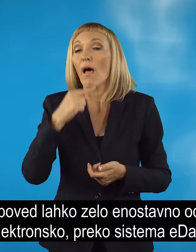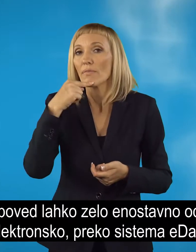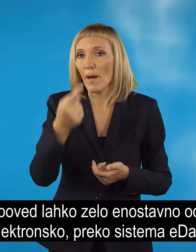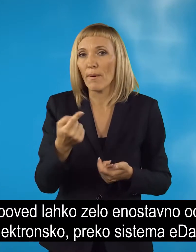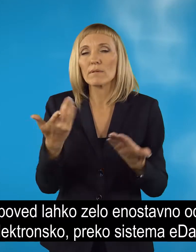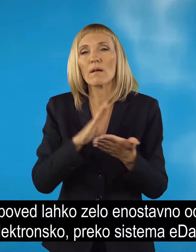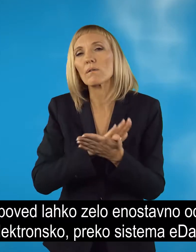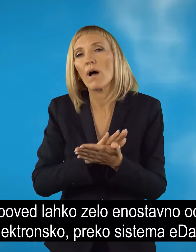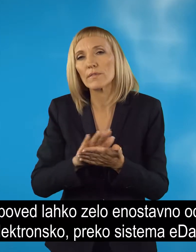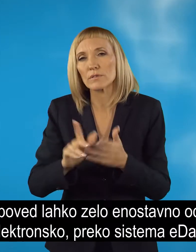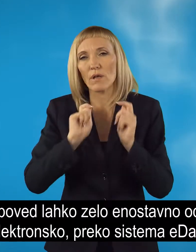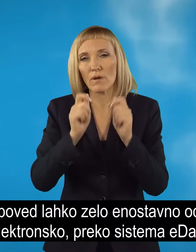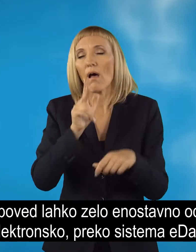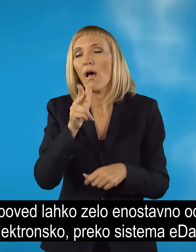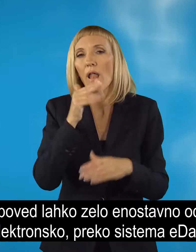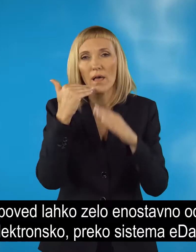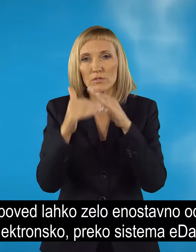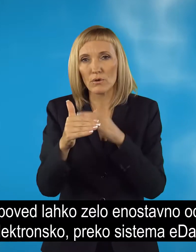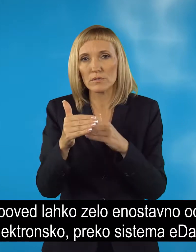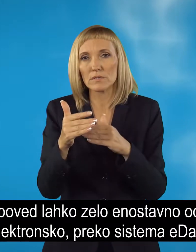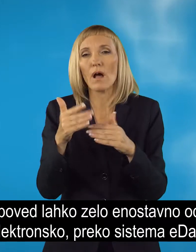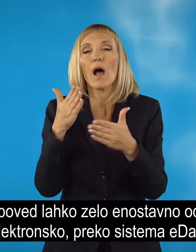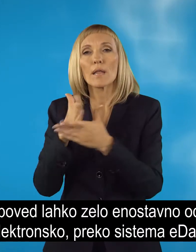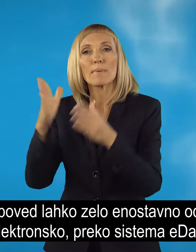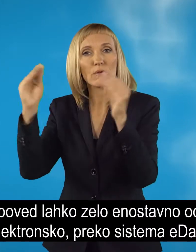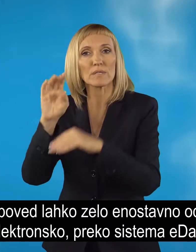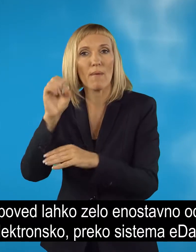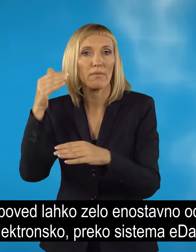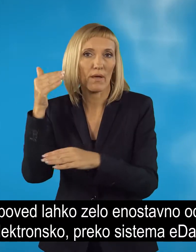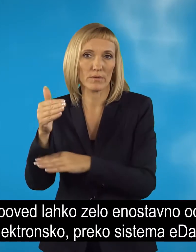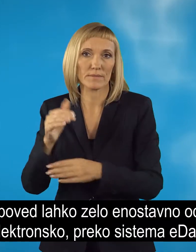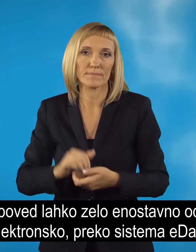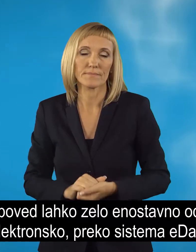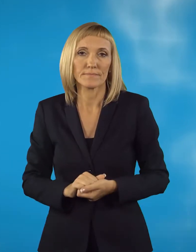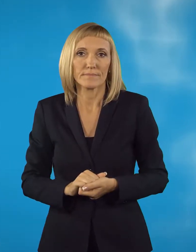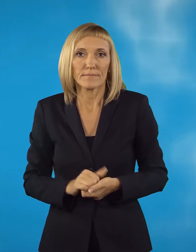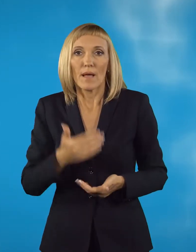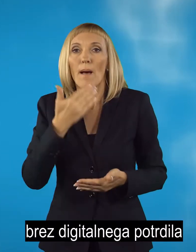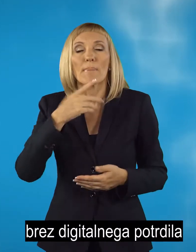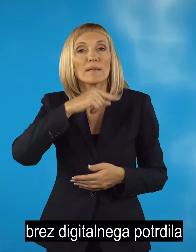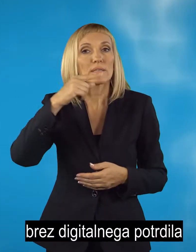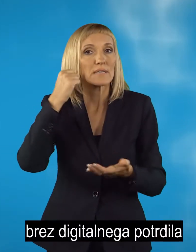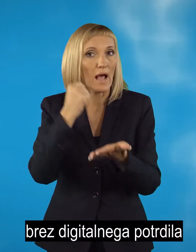Napoved lahko zelo enostavno oddate elektronsko preko sistema e-davki. Brez digitalnega